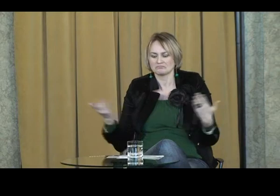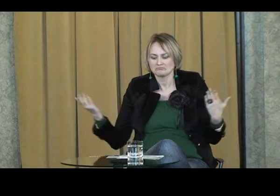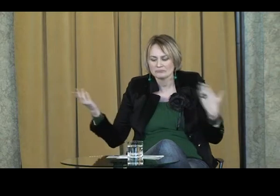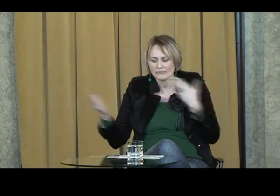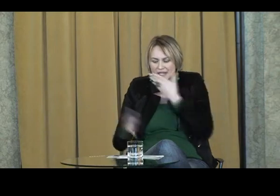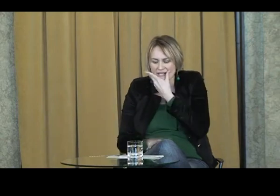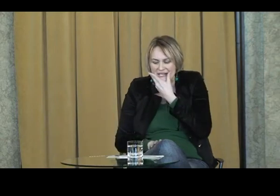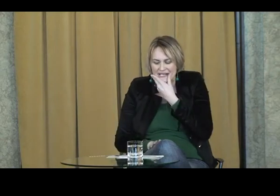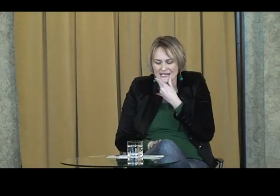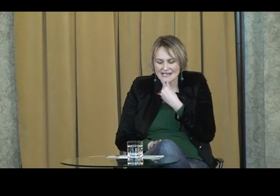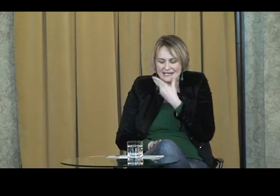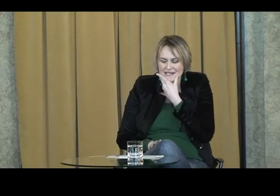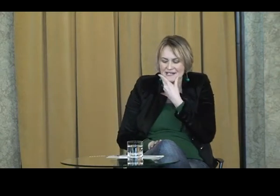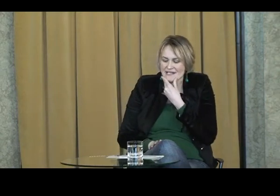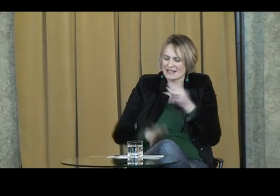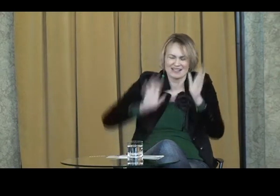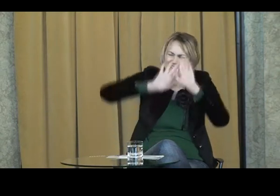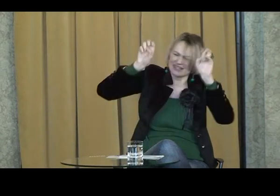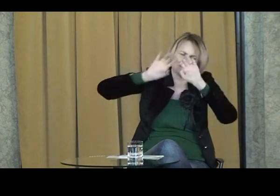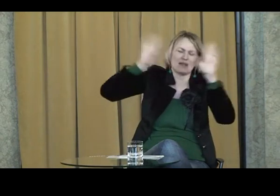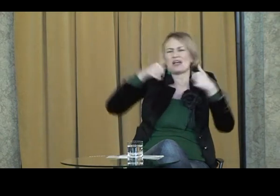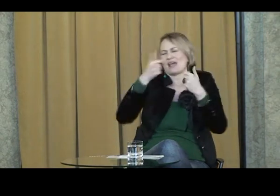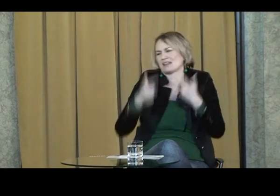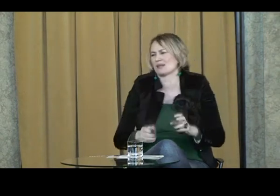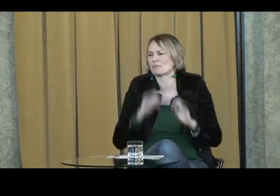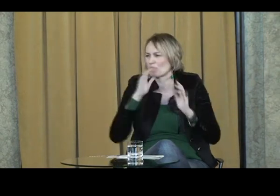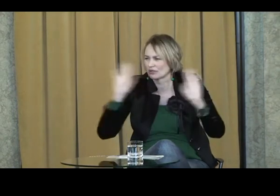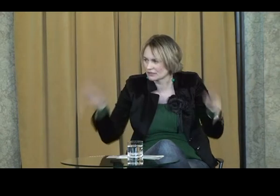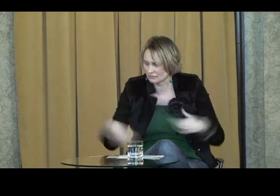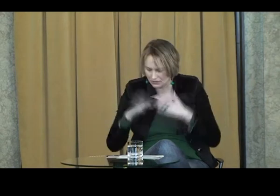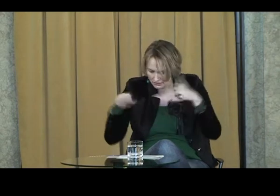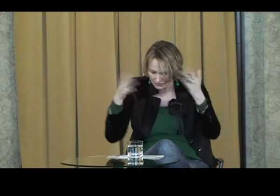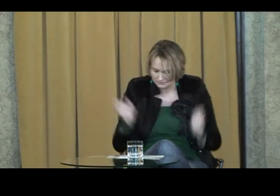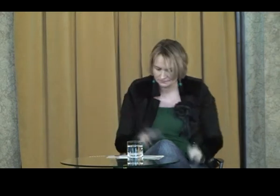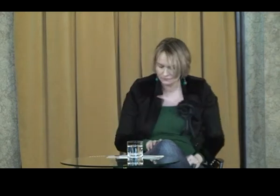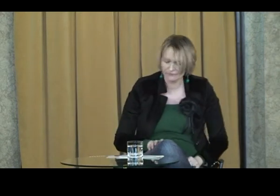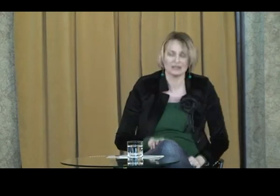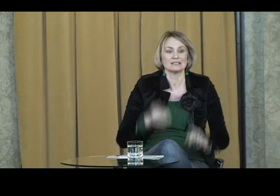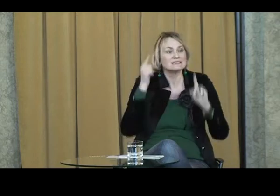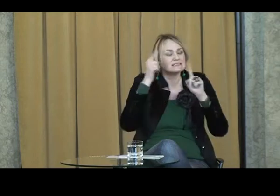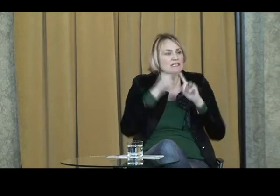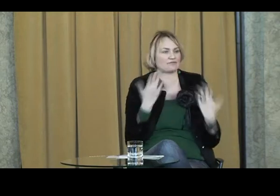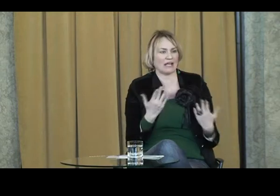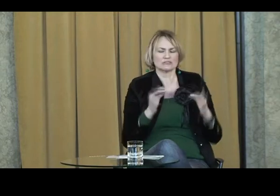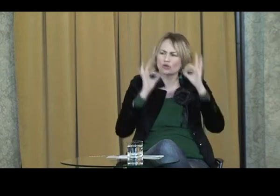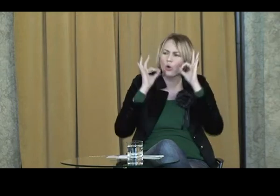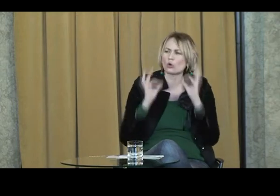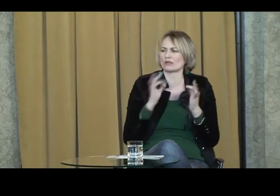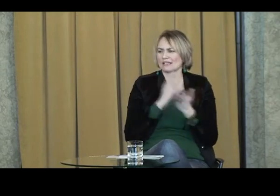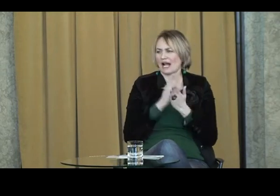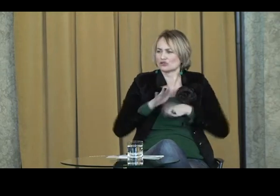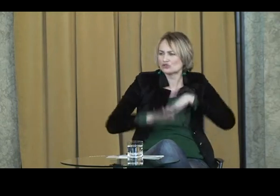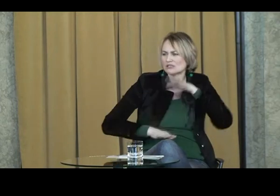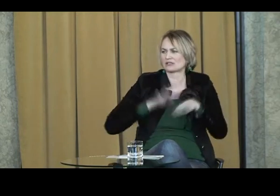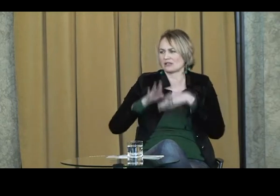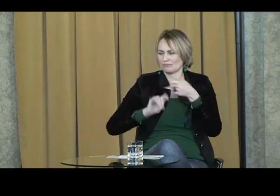Kurzfristig wurde auch die Familienbeihilfe reduziert. Ach, ich möchte da gar nicht so weit ins Detail gehen. Ziel soll es sein,